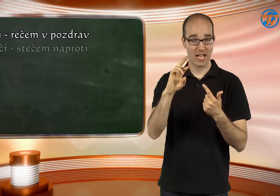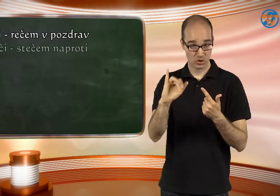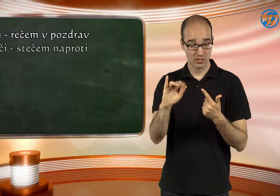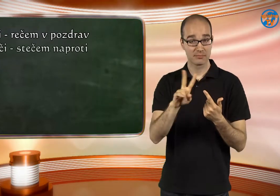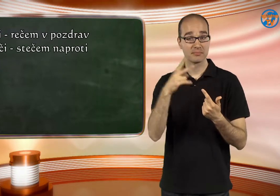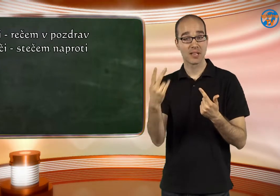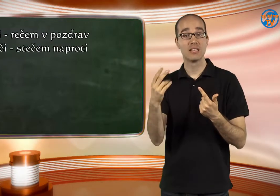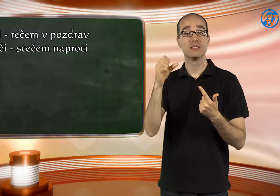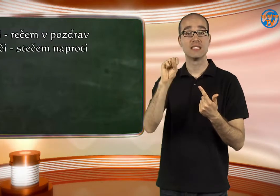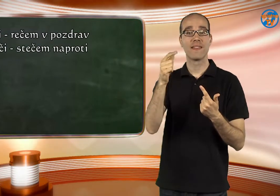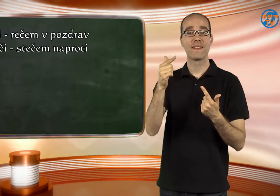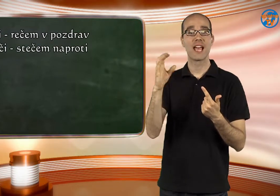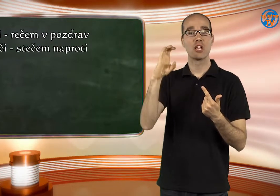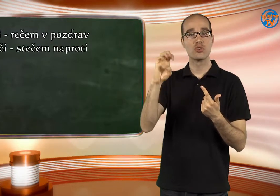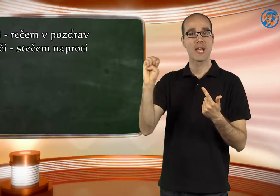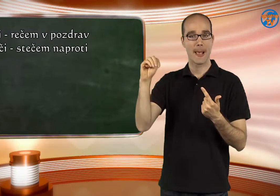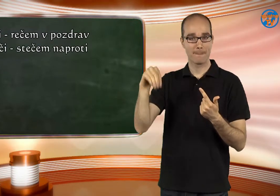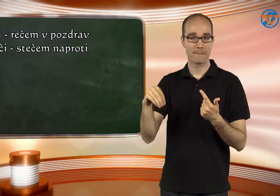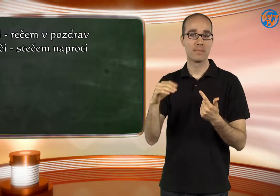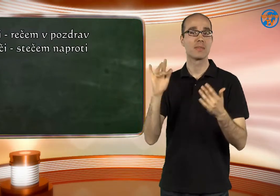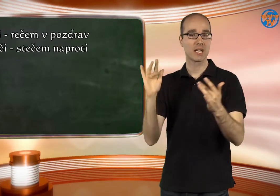Steči, stečem naproti.